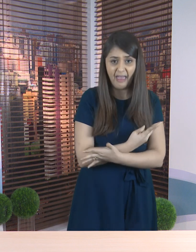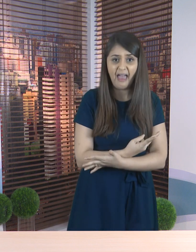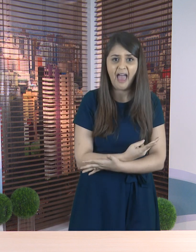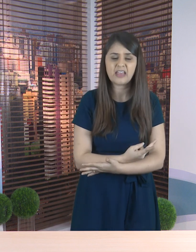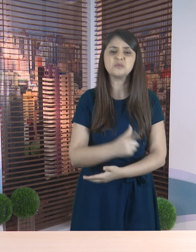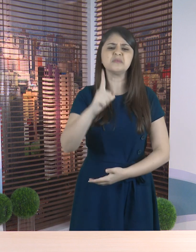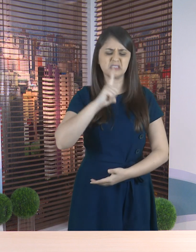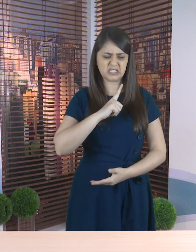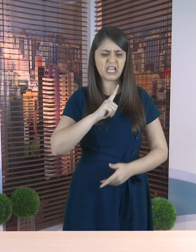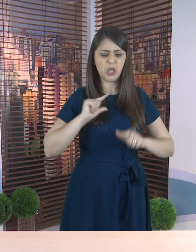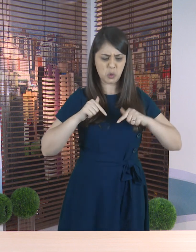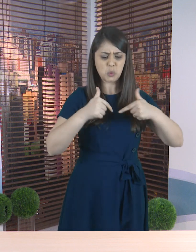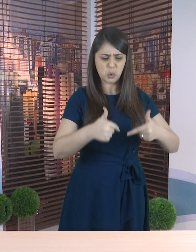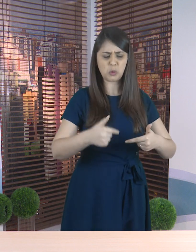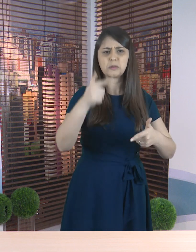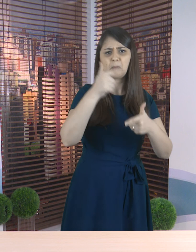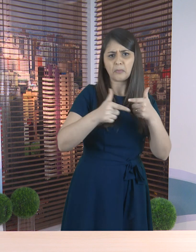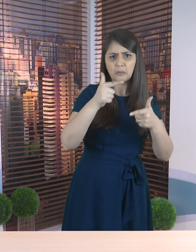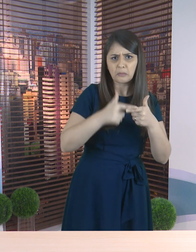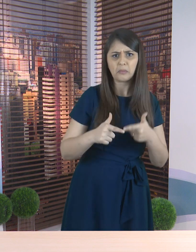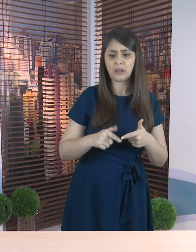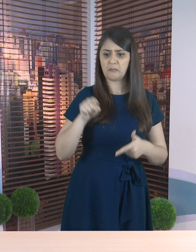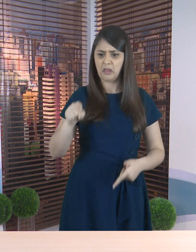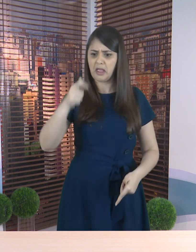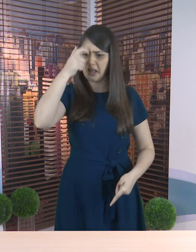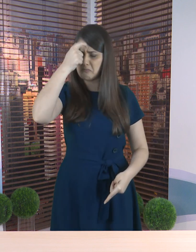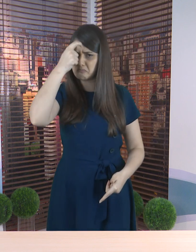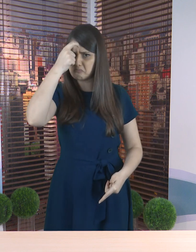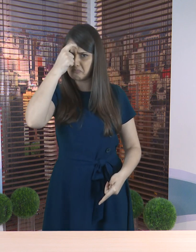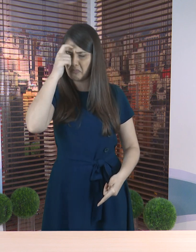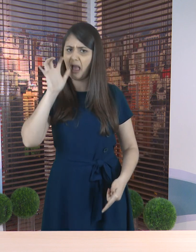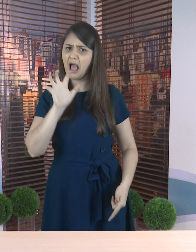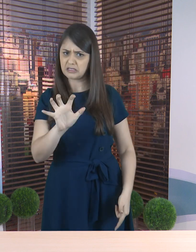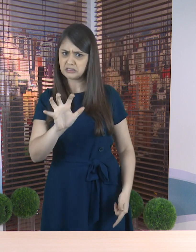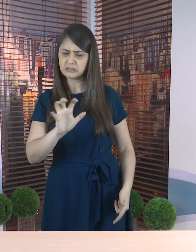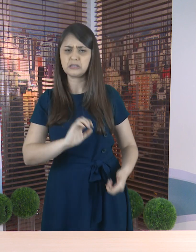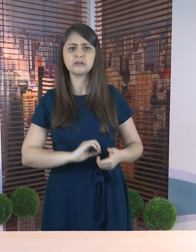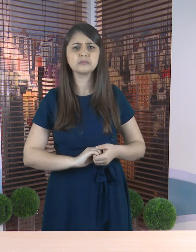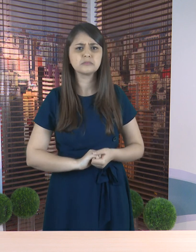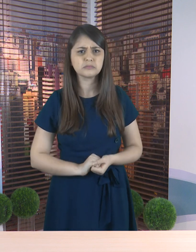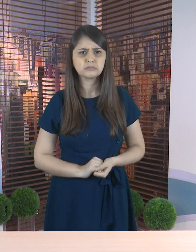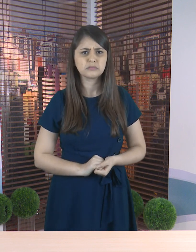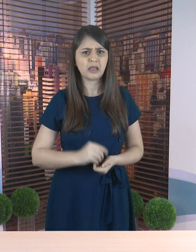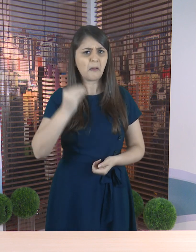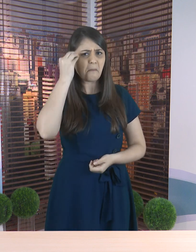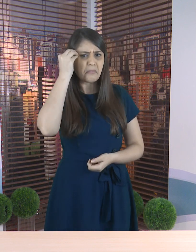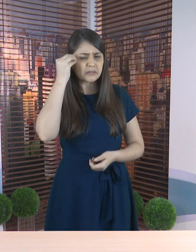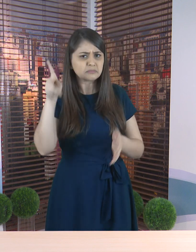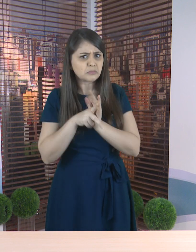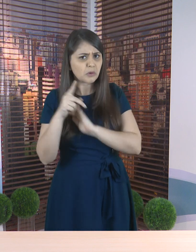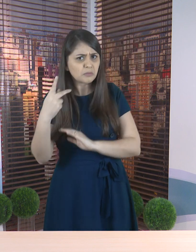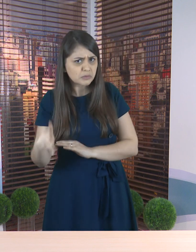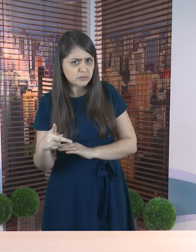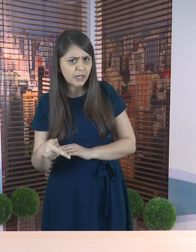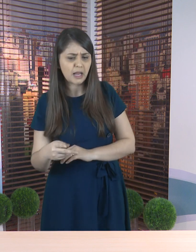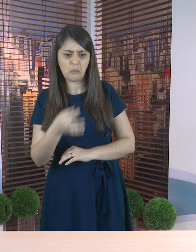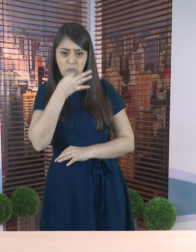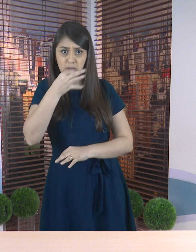de Deus. E é curioso lembrar que muitas vezes nós também emitimos opiniões a respeito do que